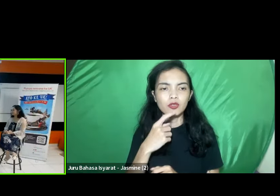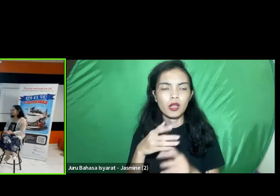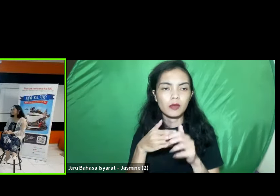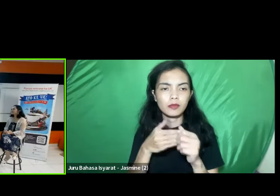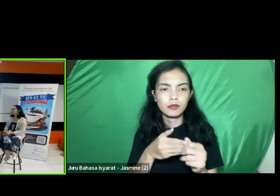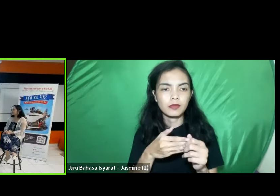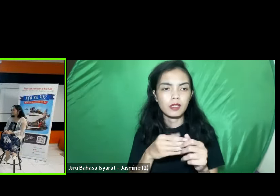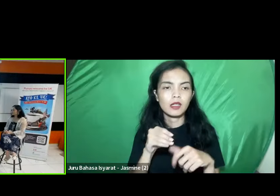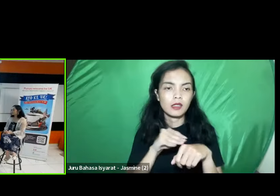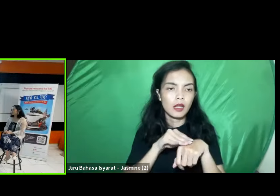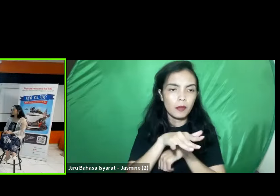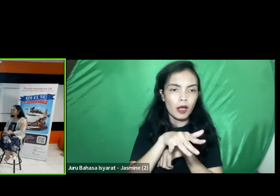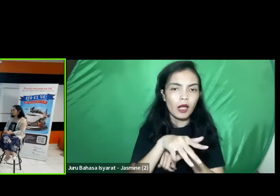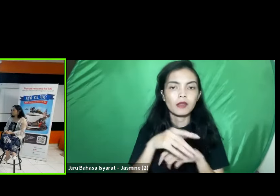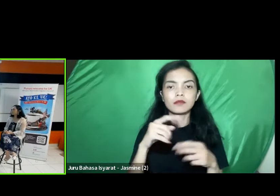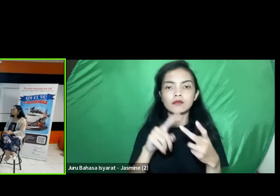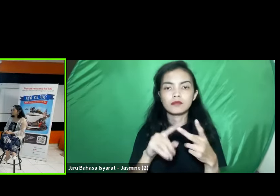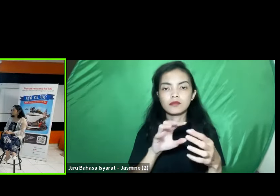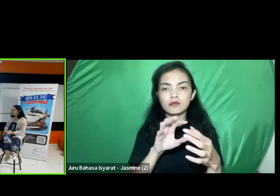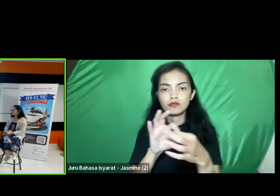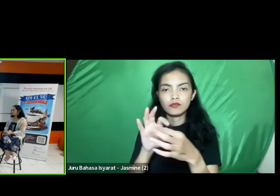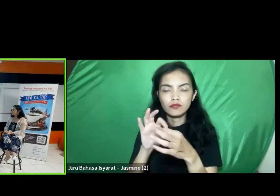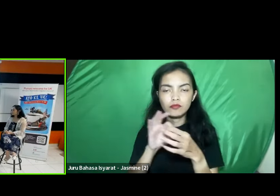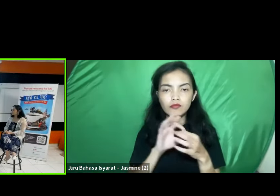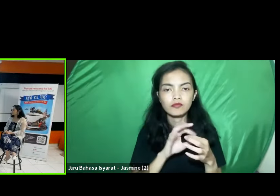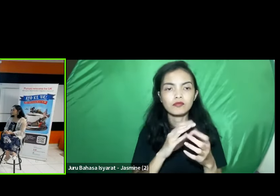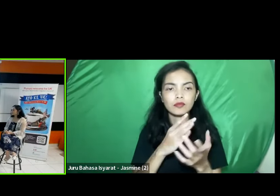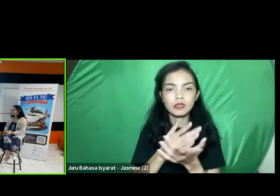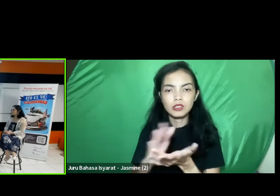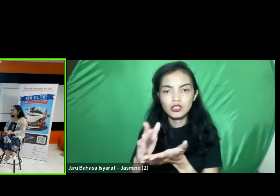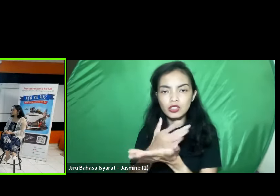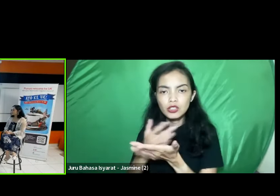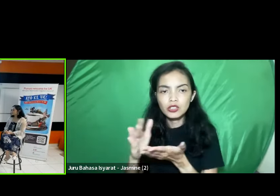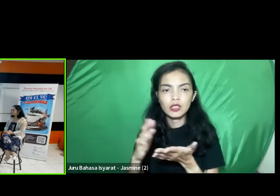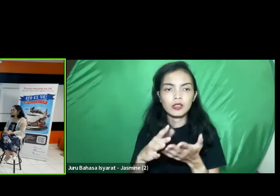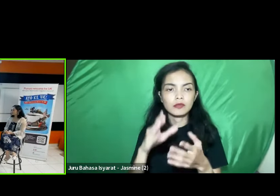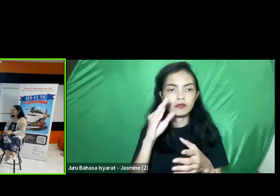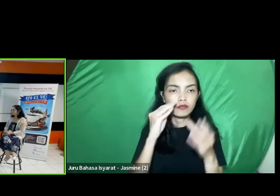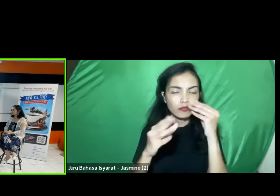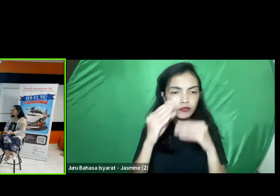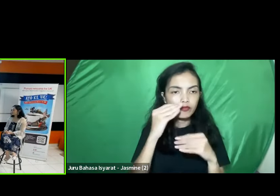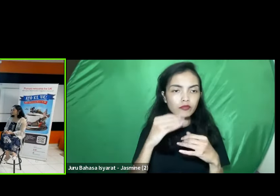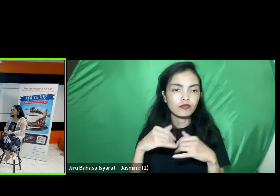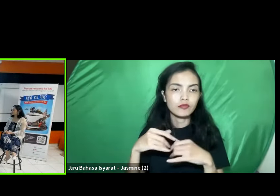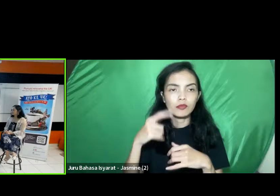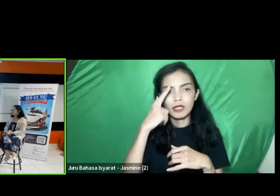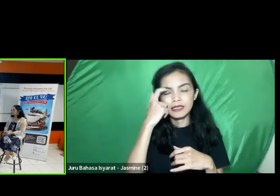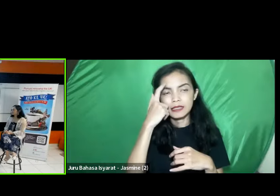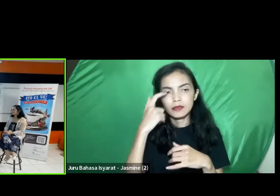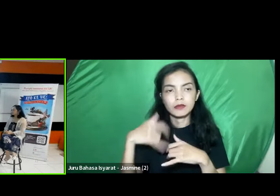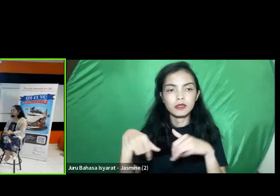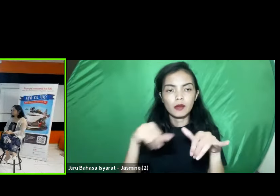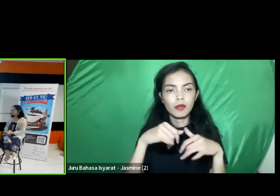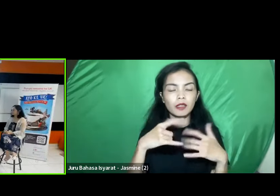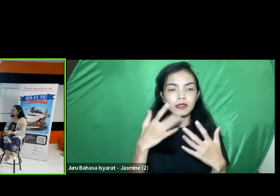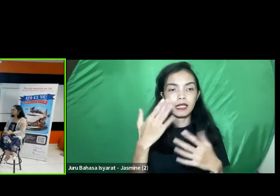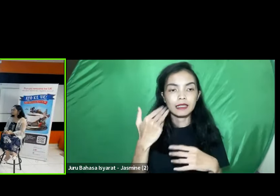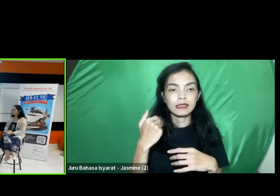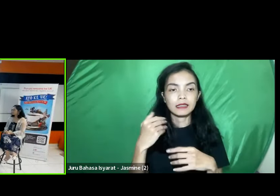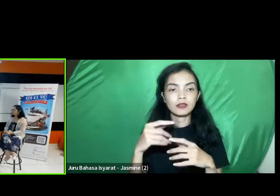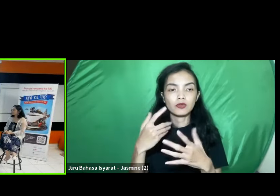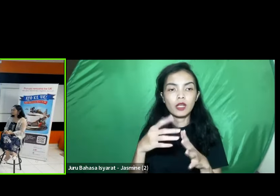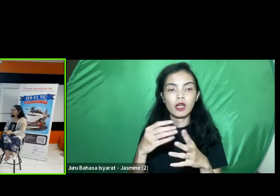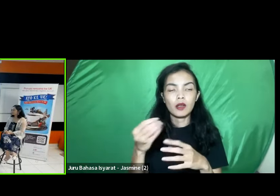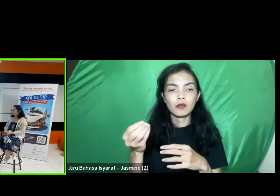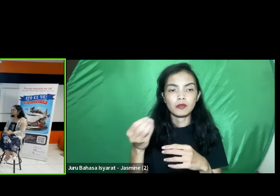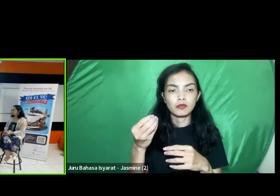influencing atau juga networking and shar learning tadi udah bilang apa STR